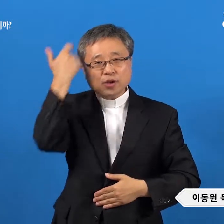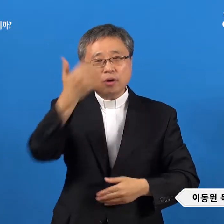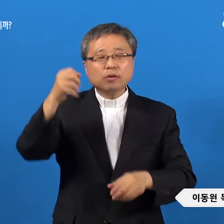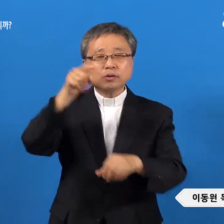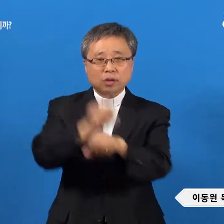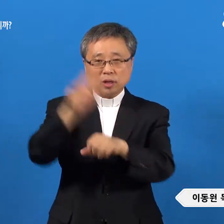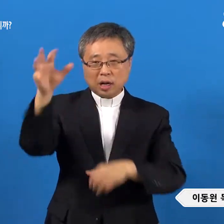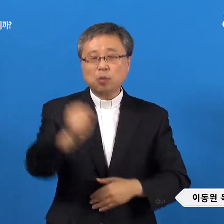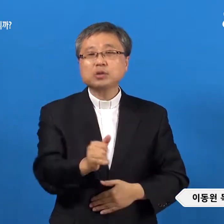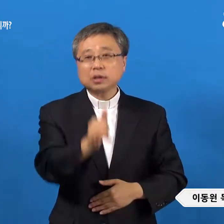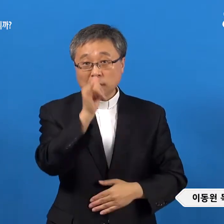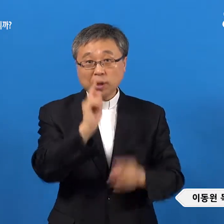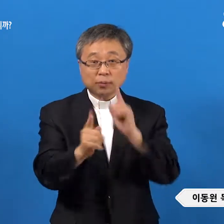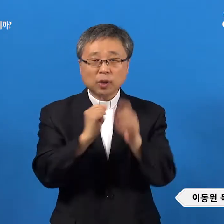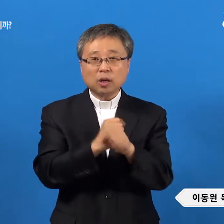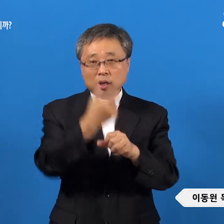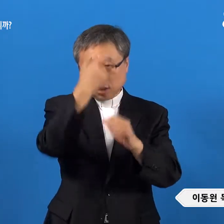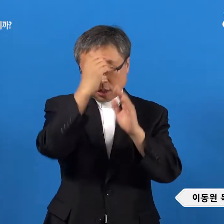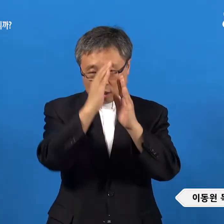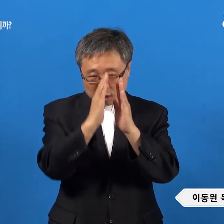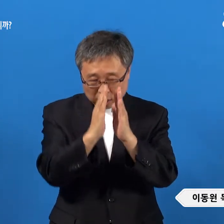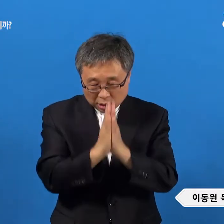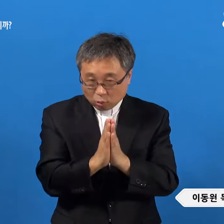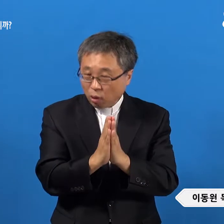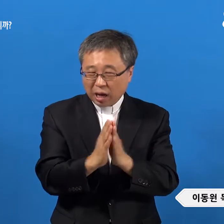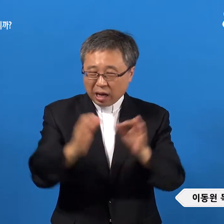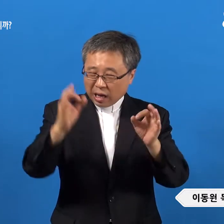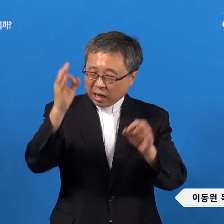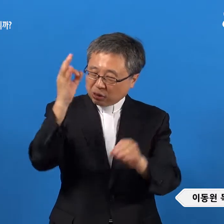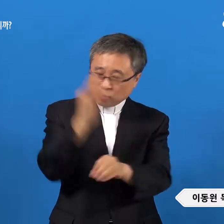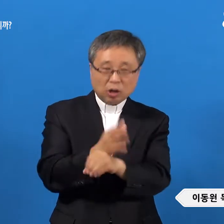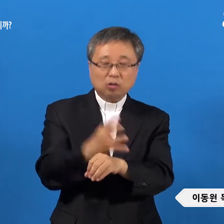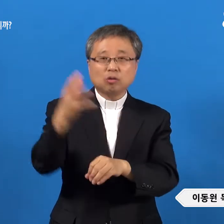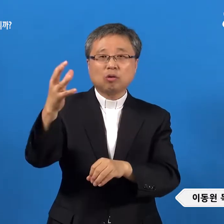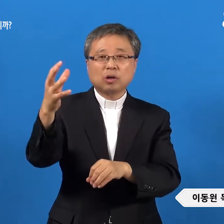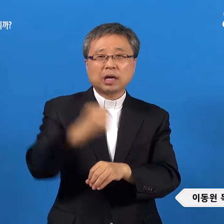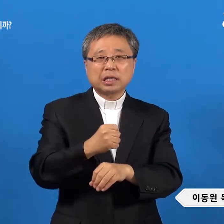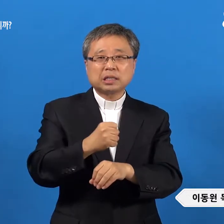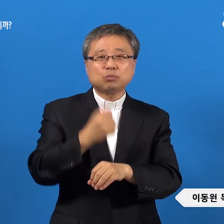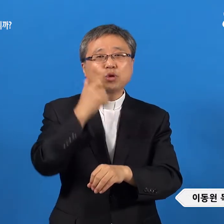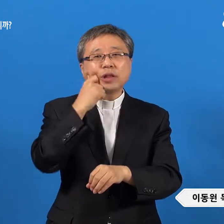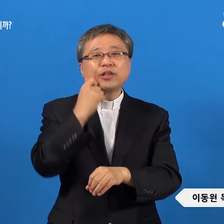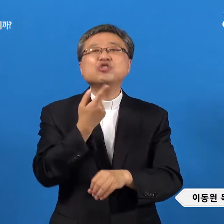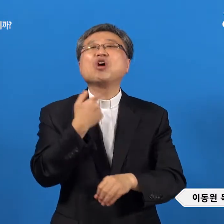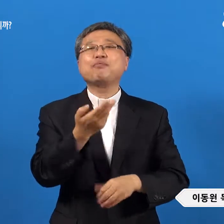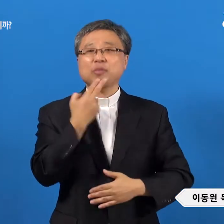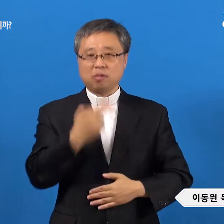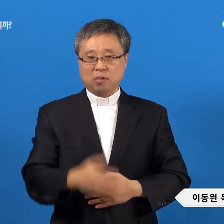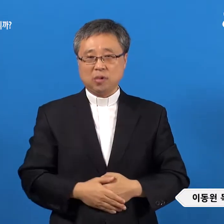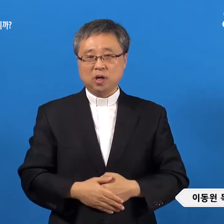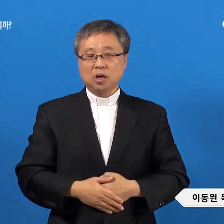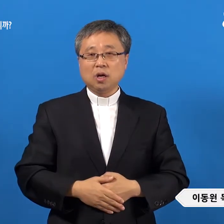말합니다. 그는 기도의 끈을 한순간도 놓지 않았던 분이에요. 자, 그가 마침내